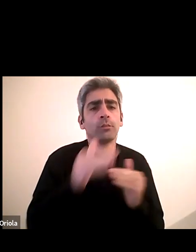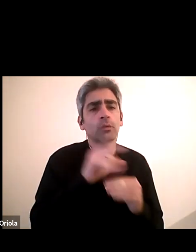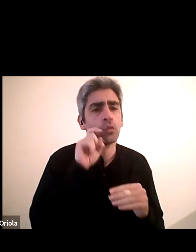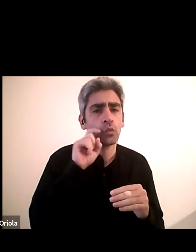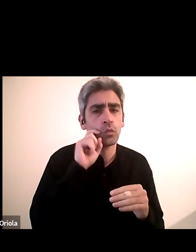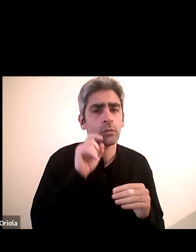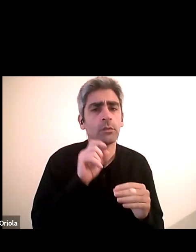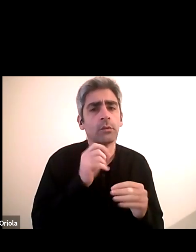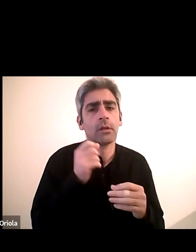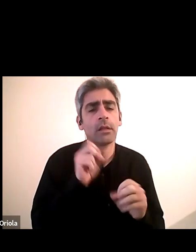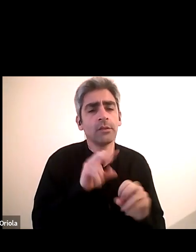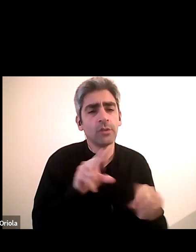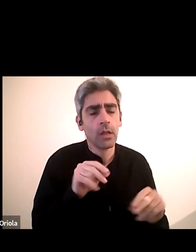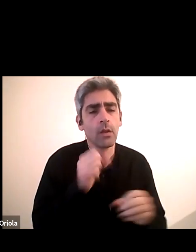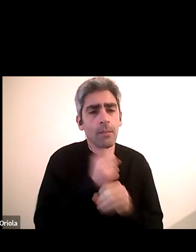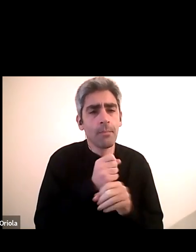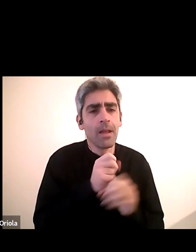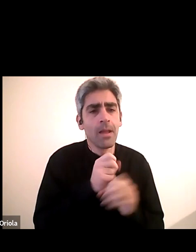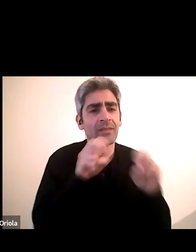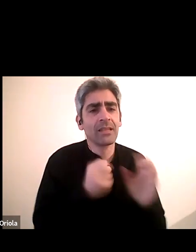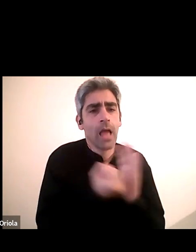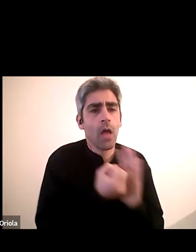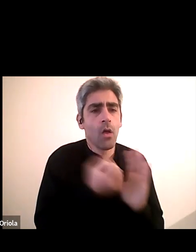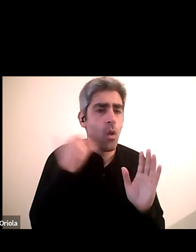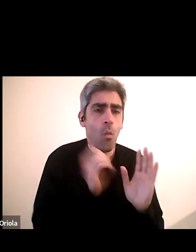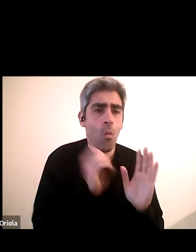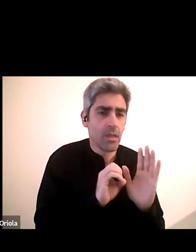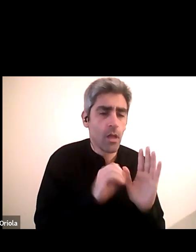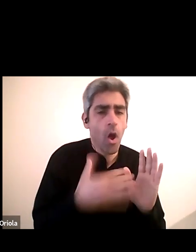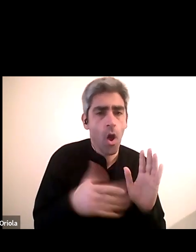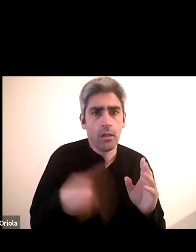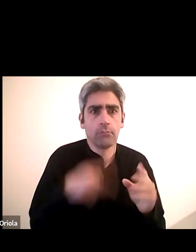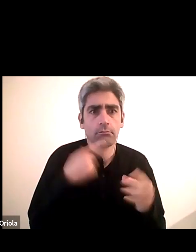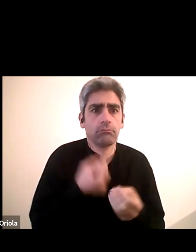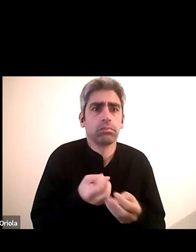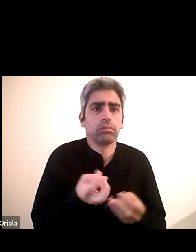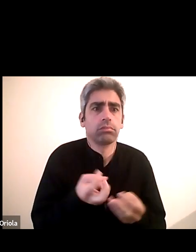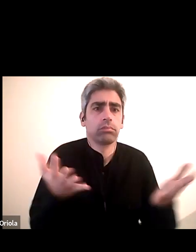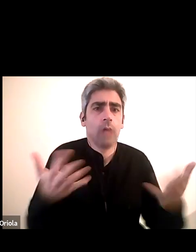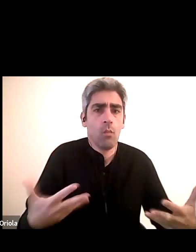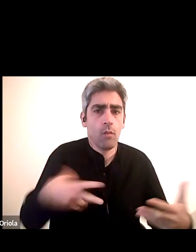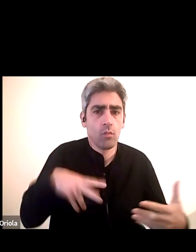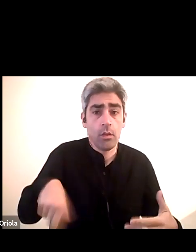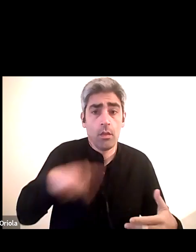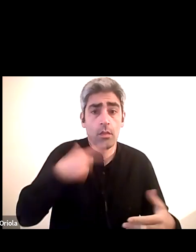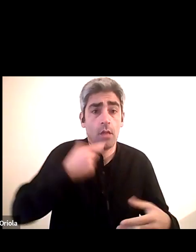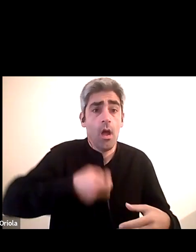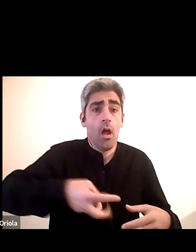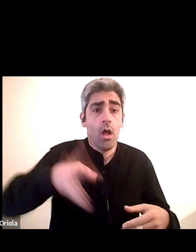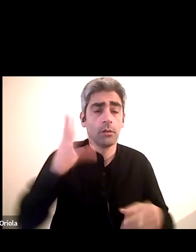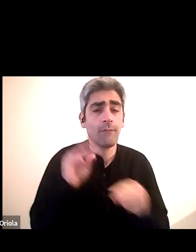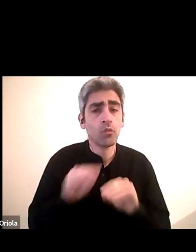e higiene de trabalho certificado a termos largas dezenas de milhares hoje em Portugal e de termos uma